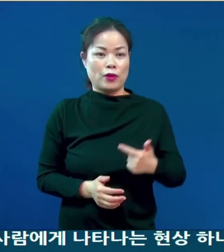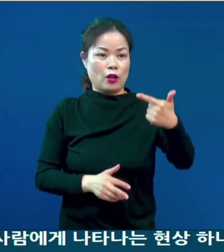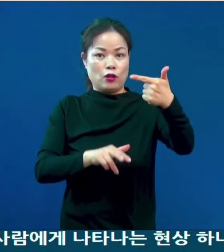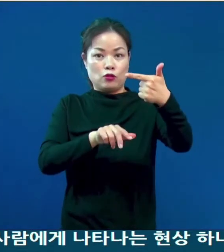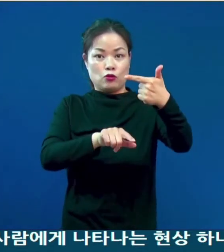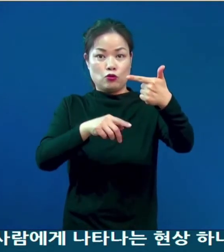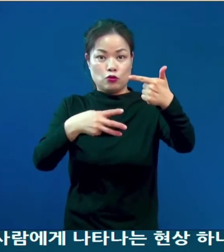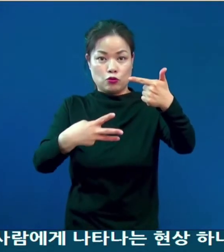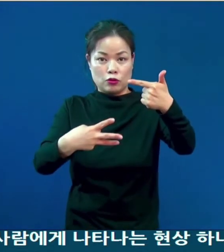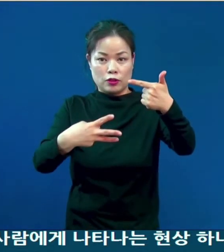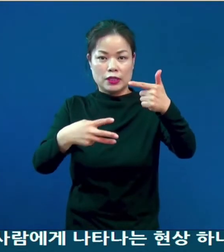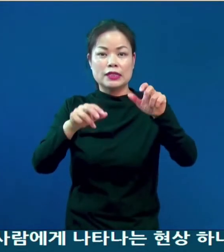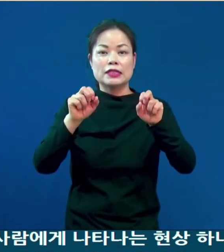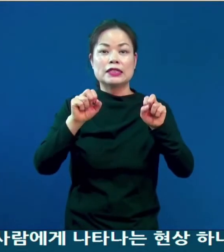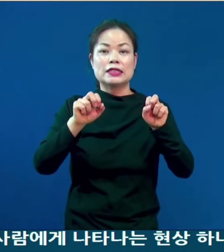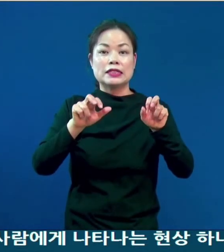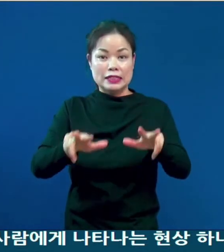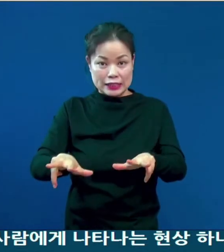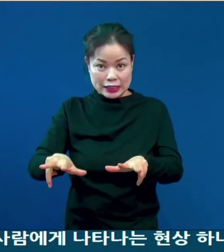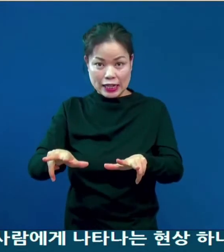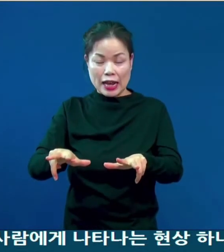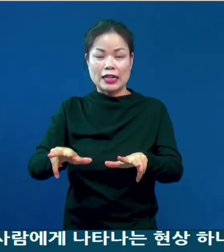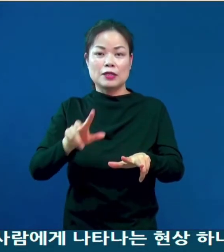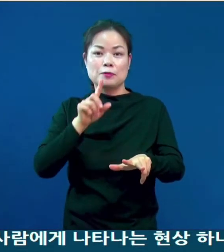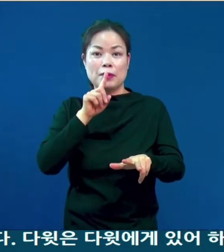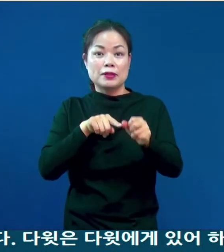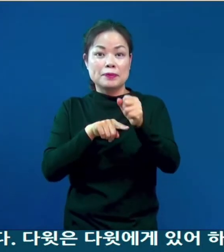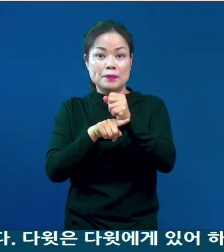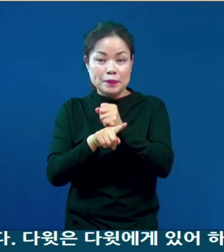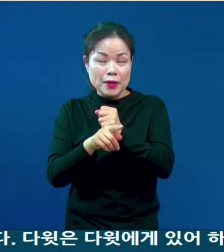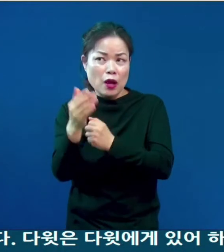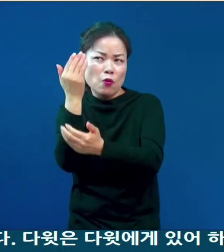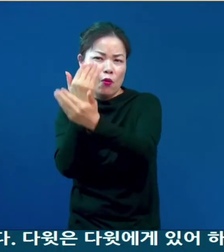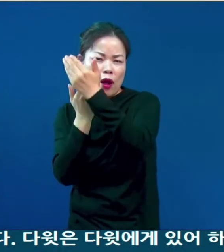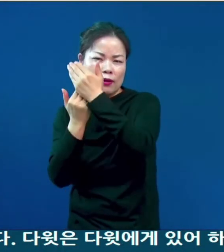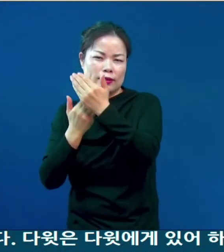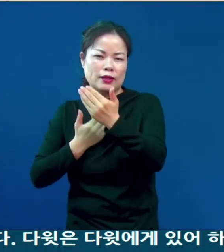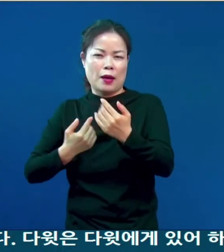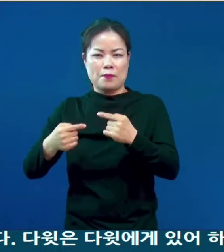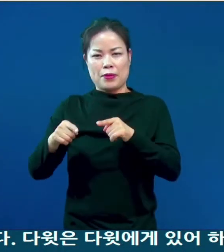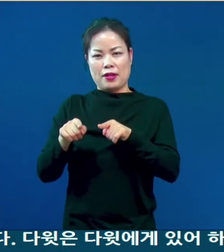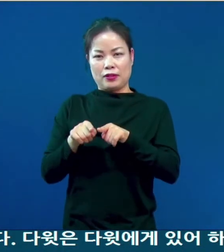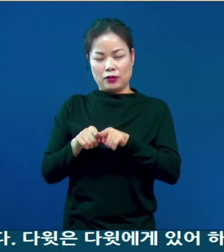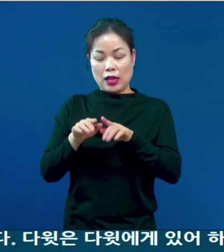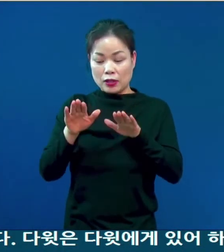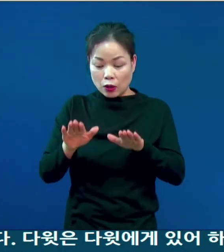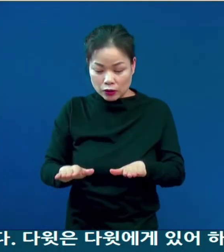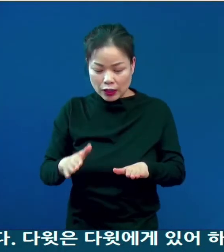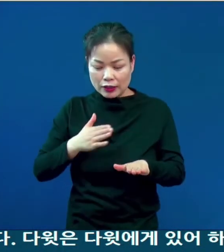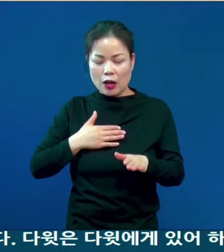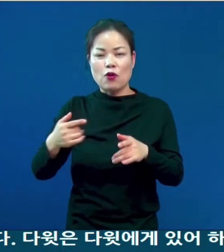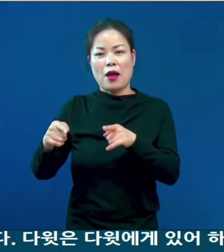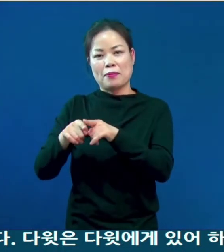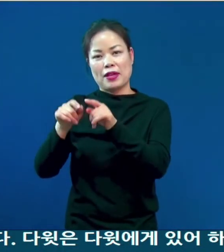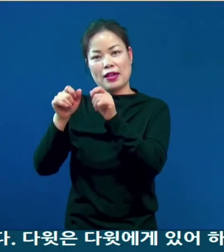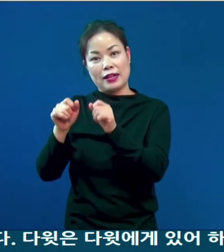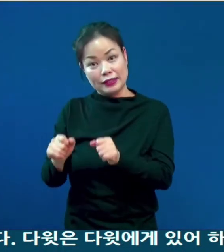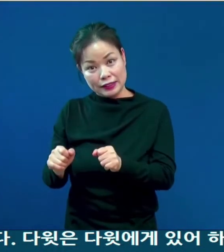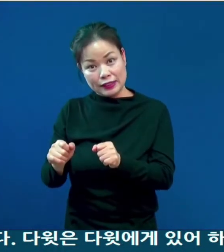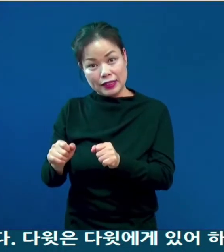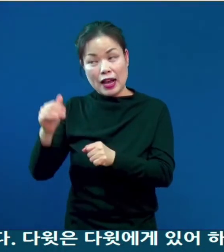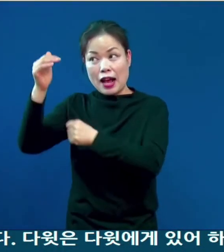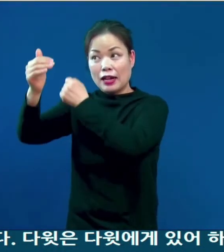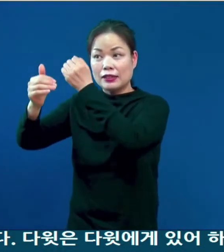6절을 이제라고 시작하는 것은 의미가 있습니다. 과거에 자신과 함께 하시고 현재도 나와 함께 하시는